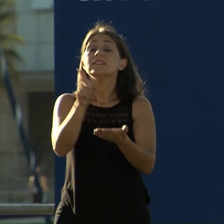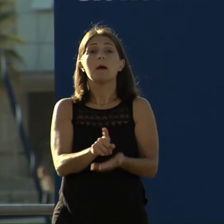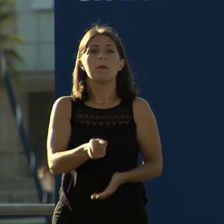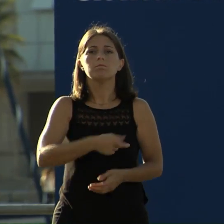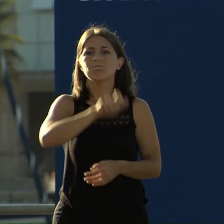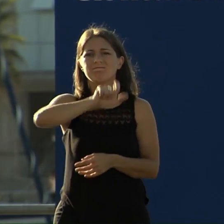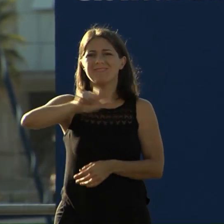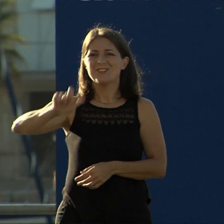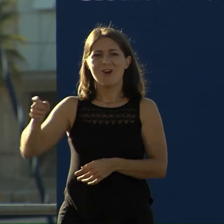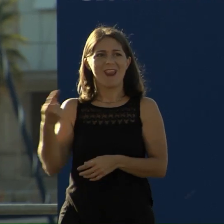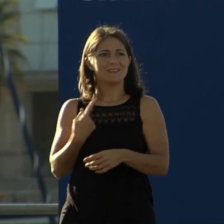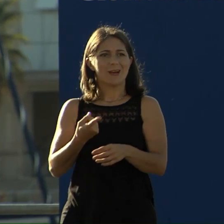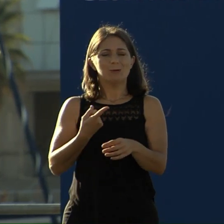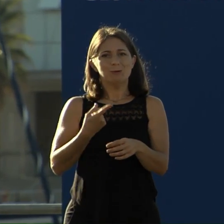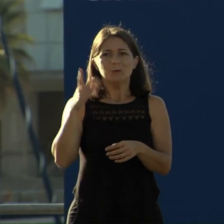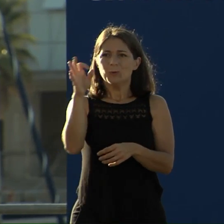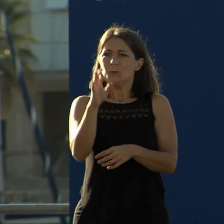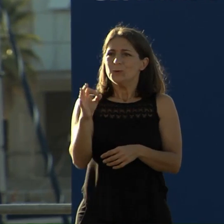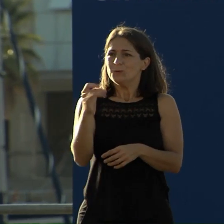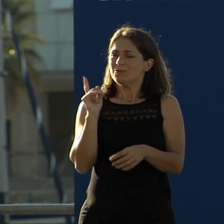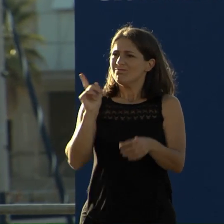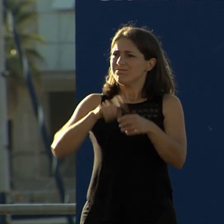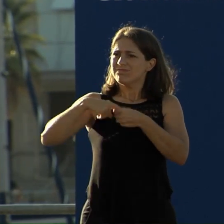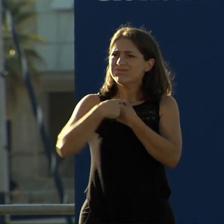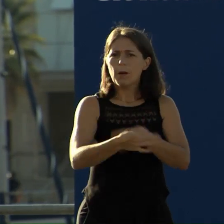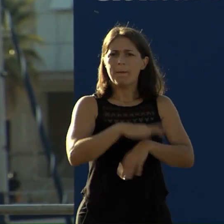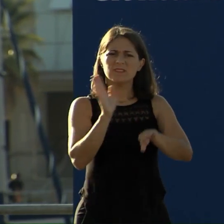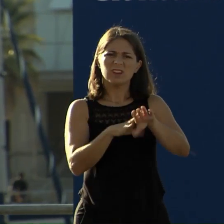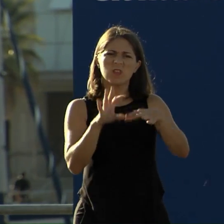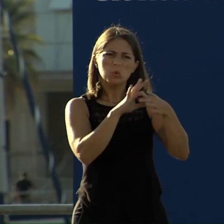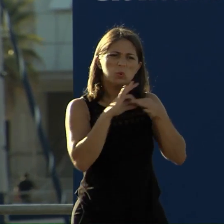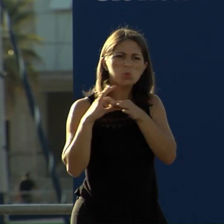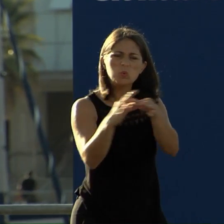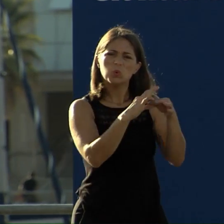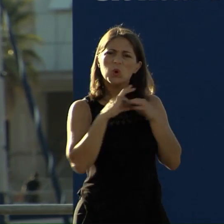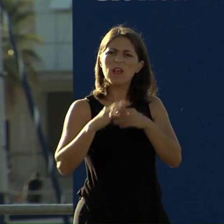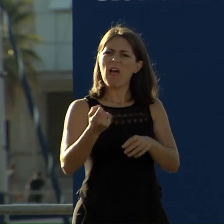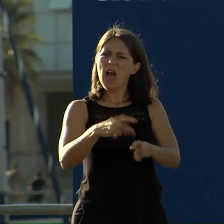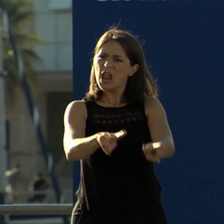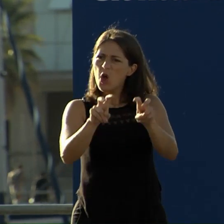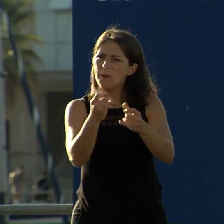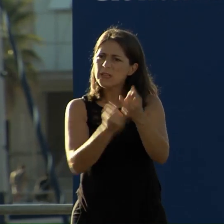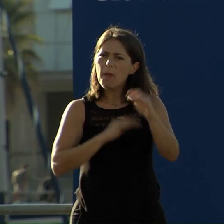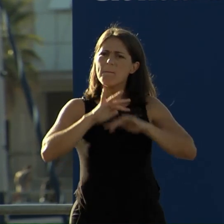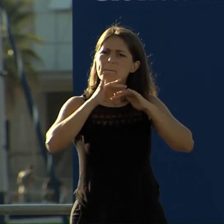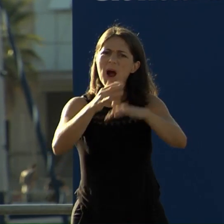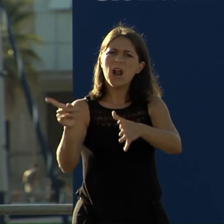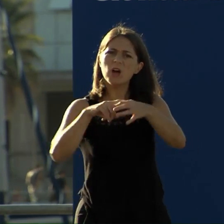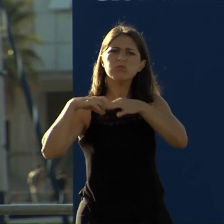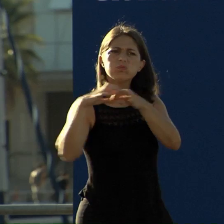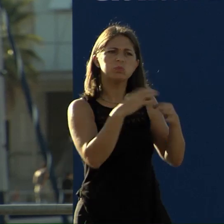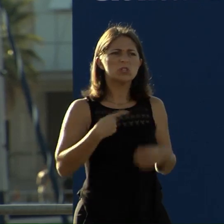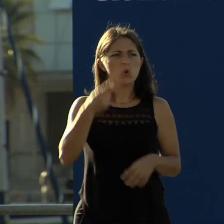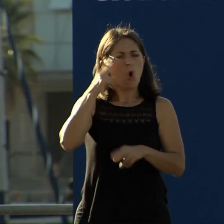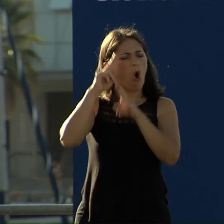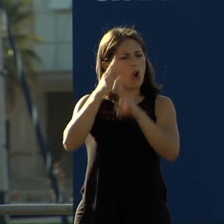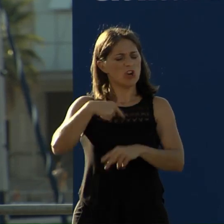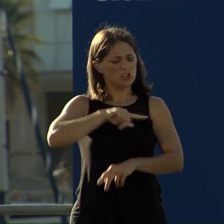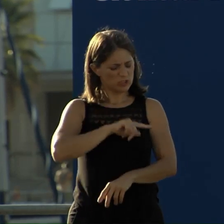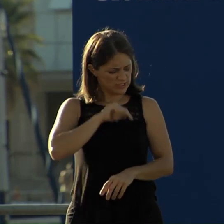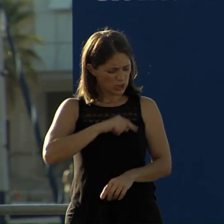militancia, a la militancia de Podemos, de Esquerda Unida, de ANOVA, de Las Mareas. Es un honor haber construido esto